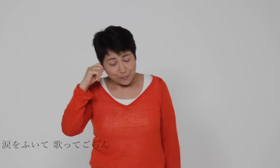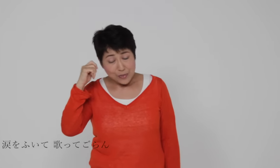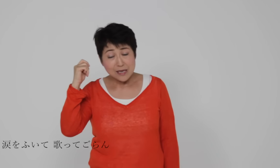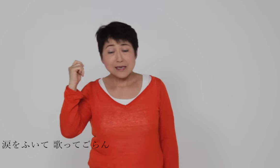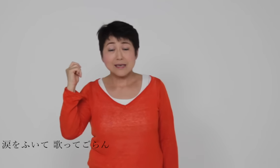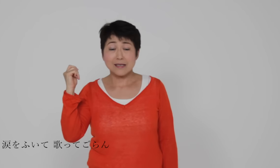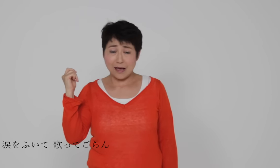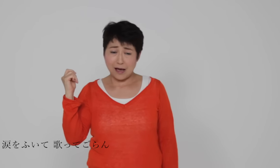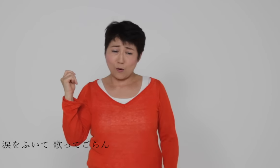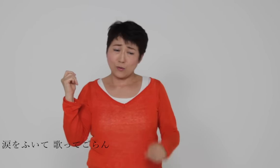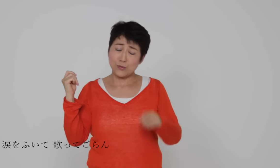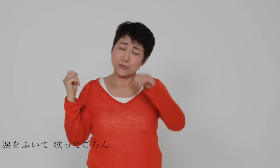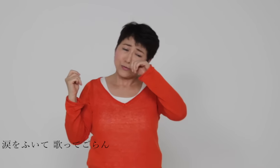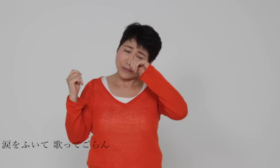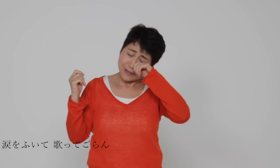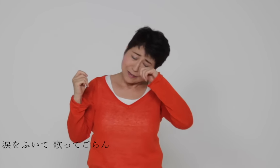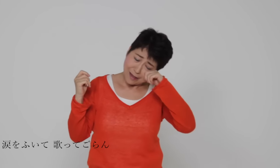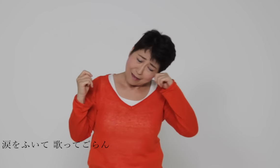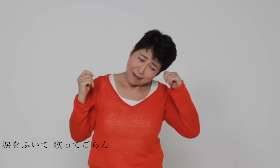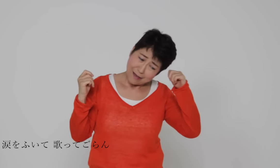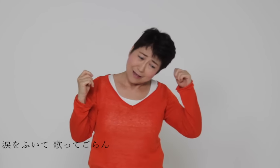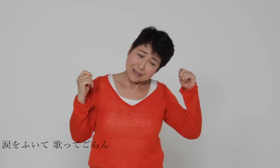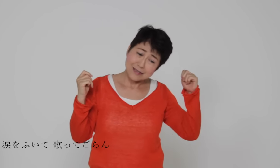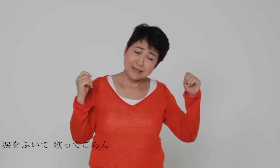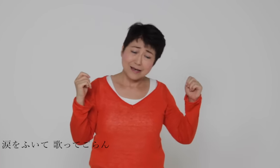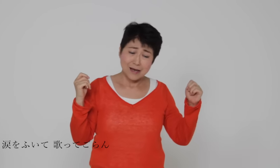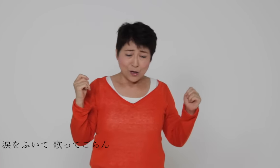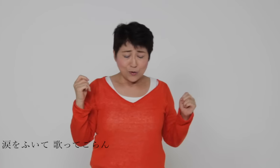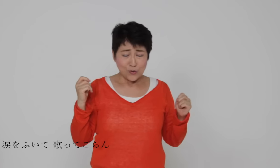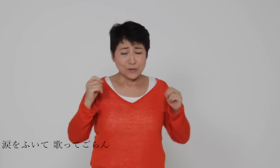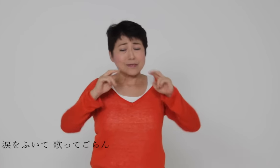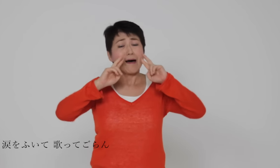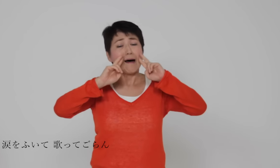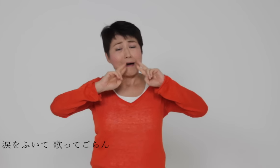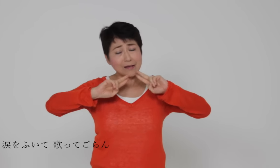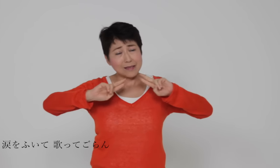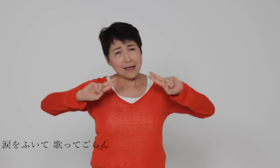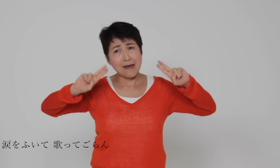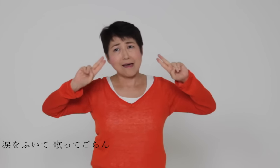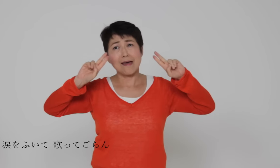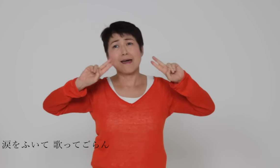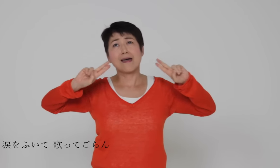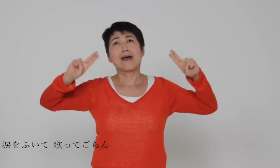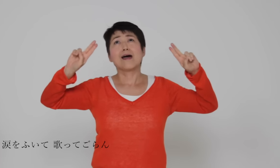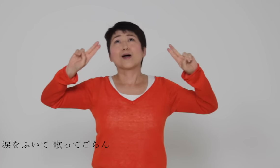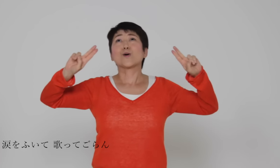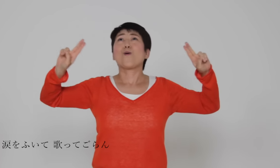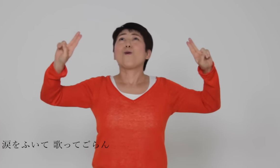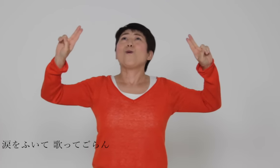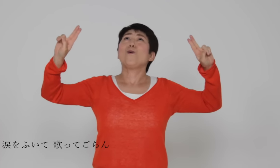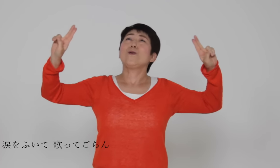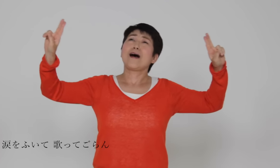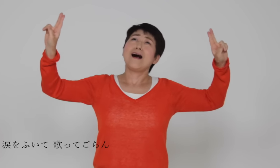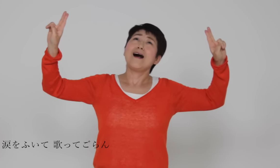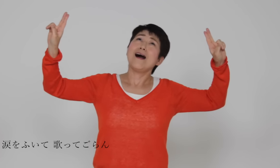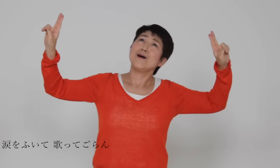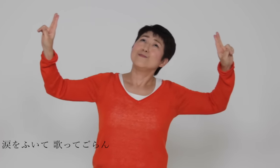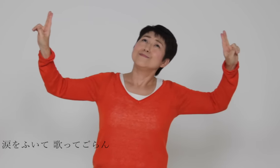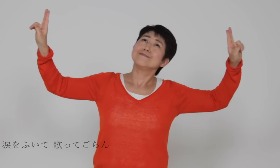涙を拭いて歌ってごらん。